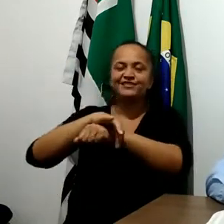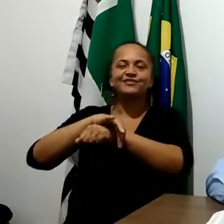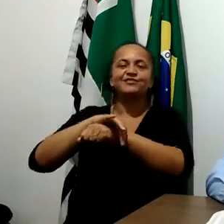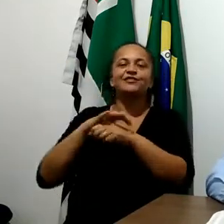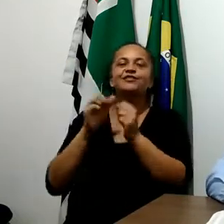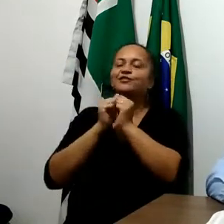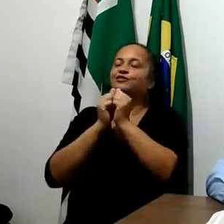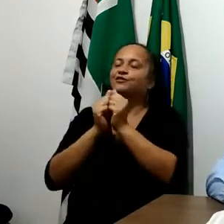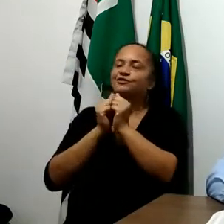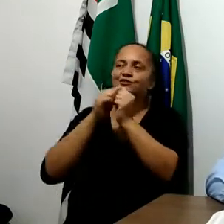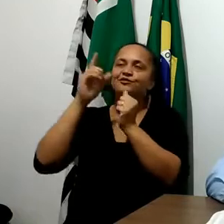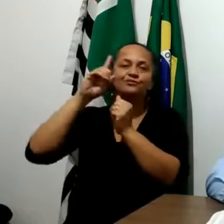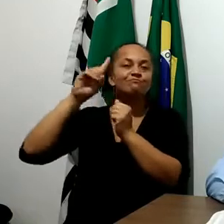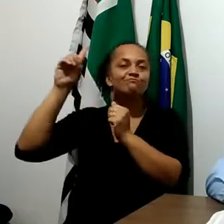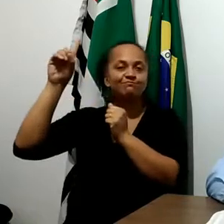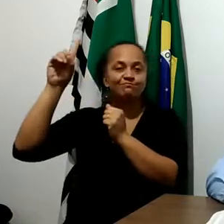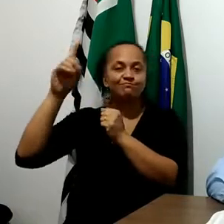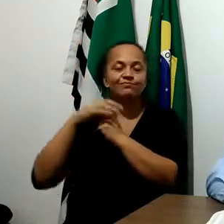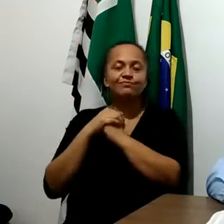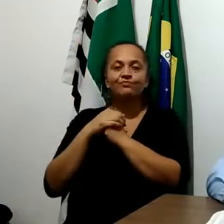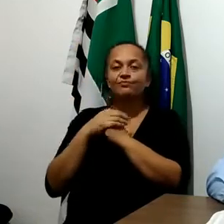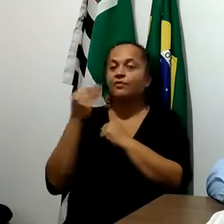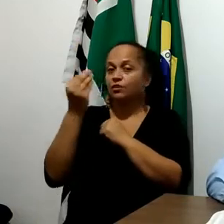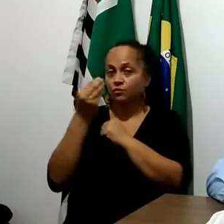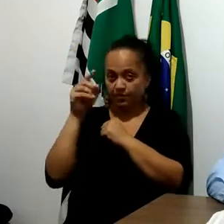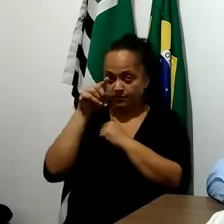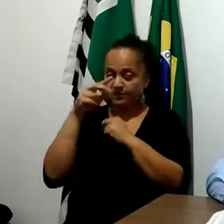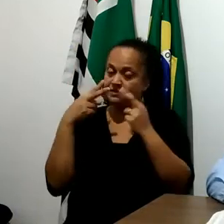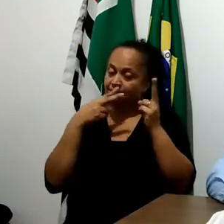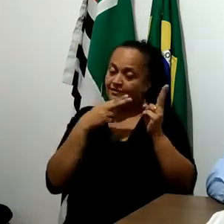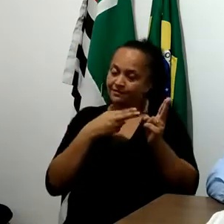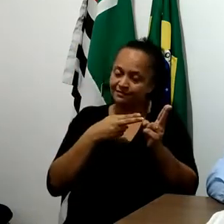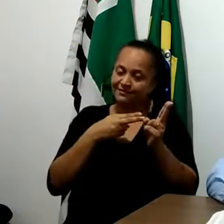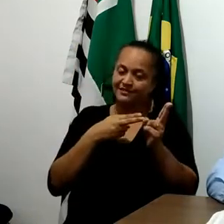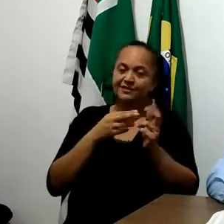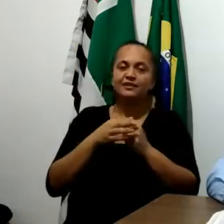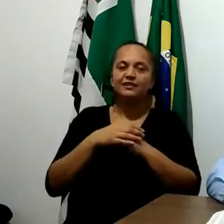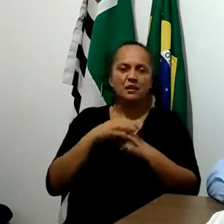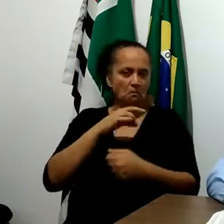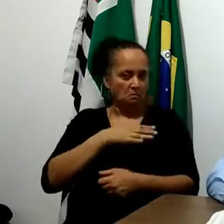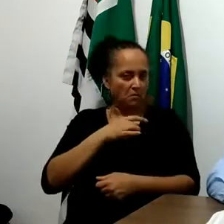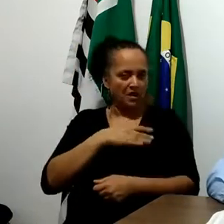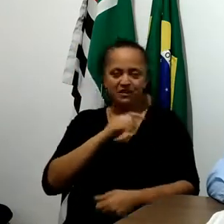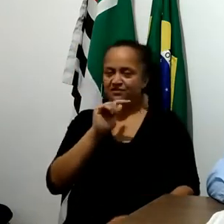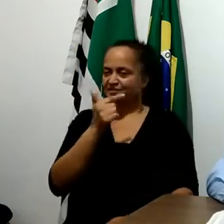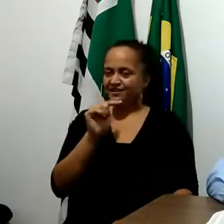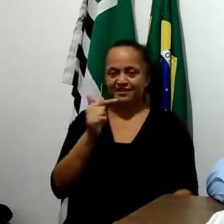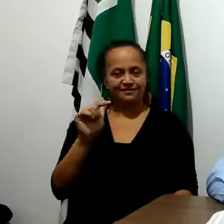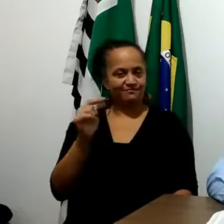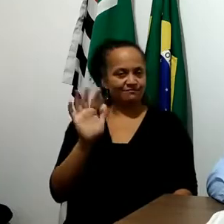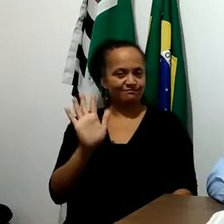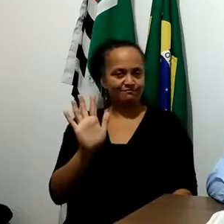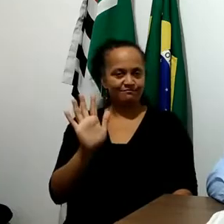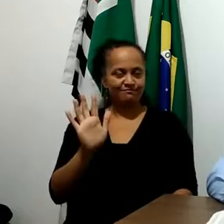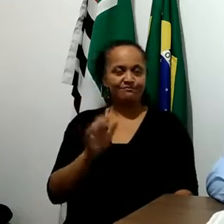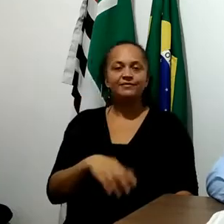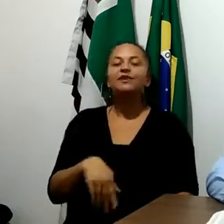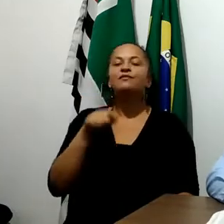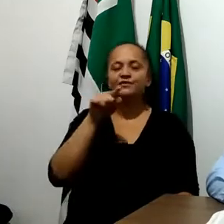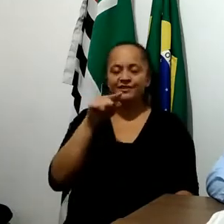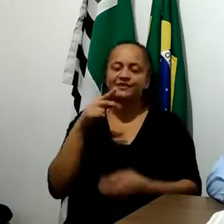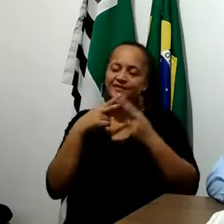não tropeçará o teu pé. Quando te deitares, não temerás, deitar-te-á e o teu sono